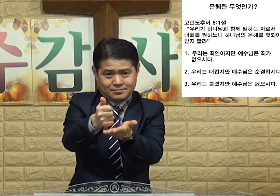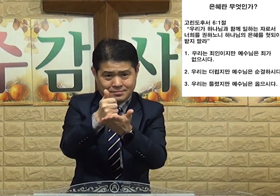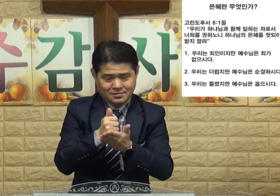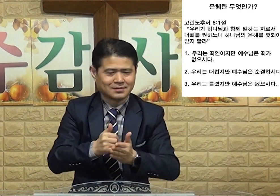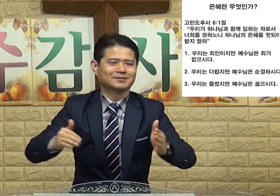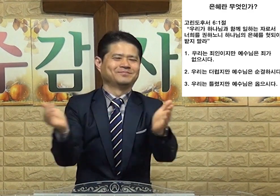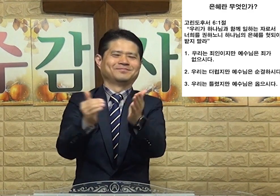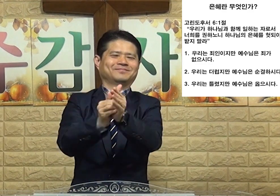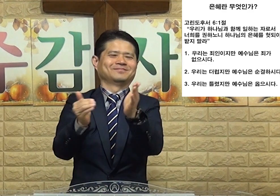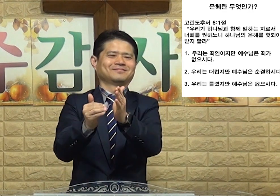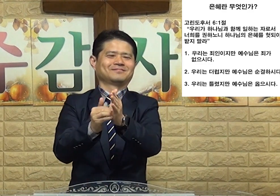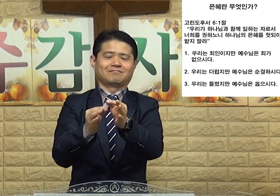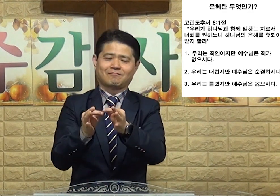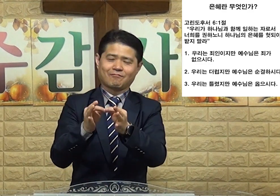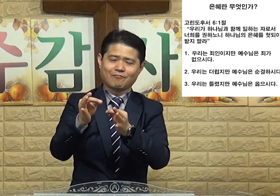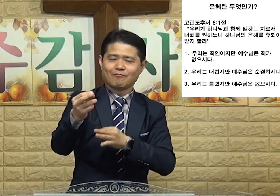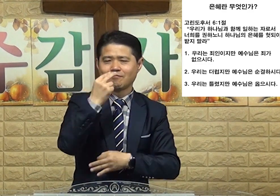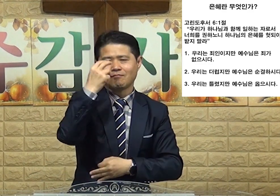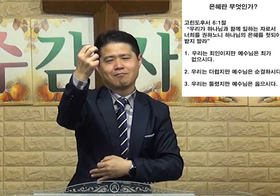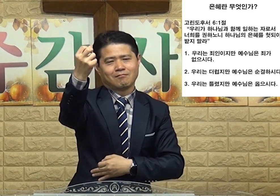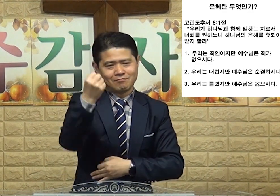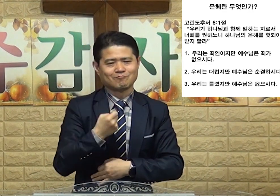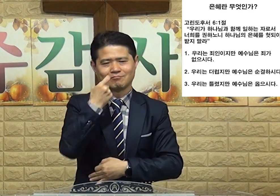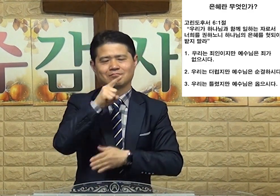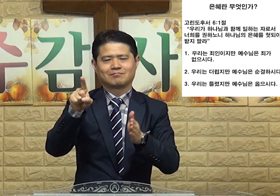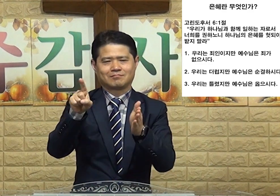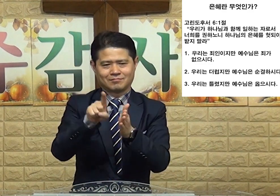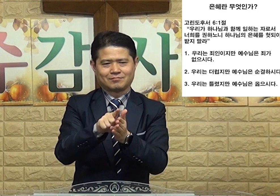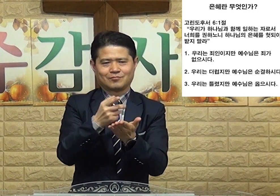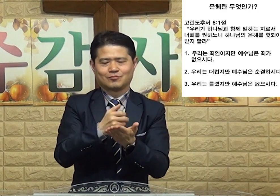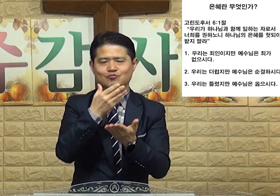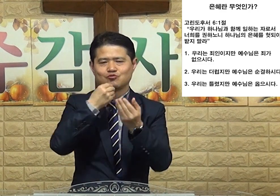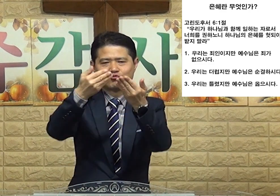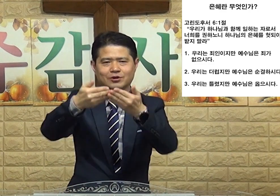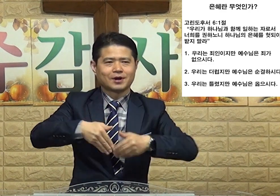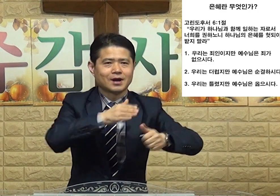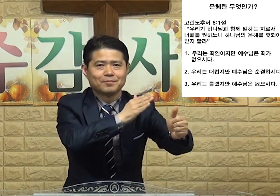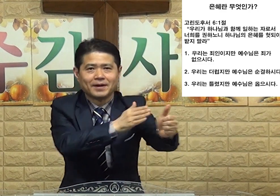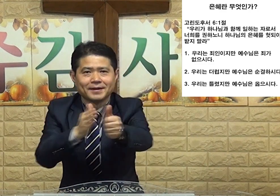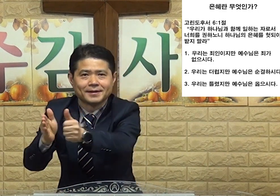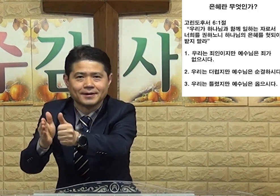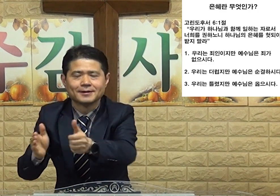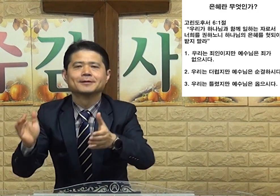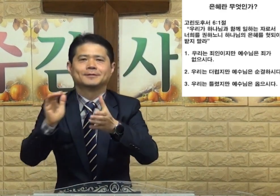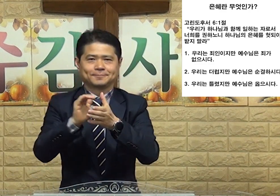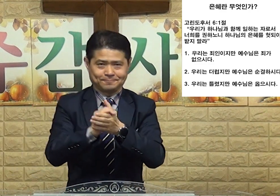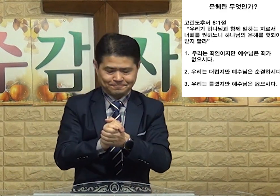그것으로 우리의 문제가 다 해결되고 끝나는 것입니다. 그 영생을 우리가 차지할 수 있는 것을 믿길